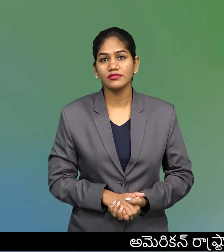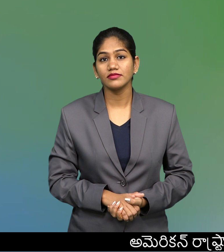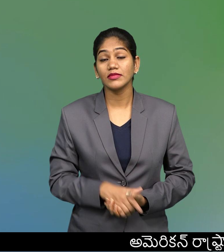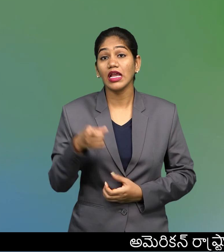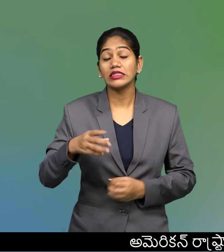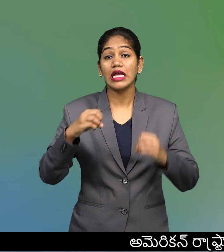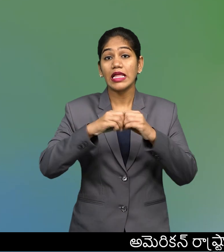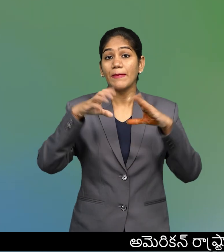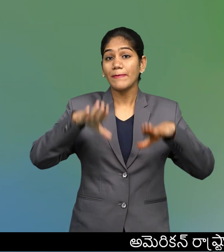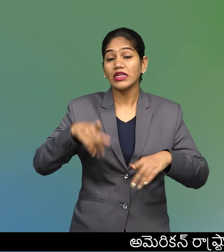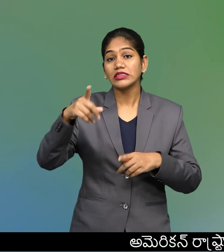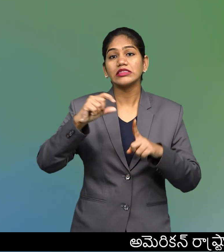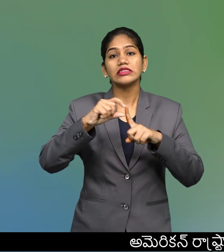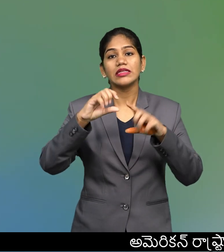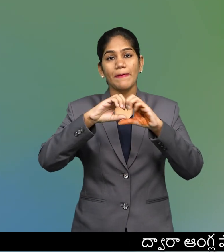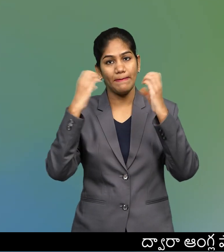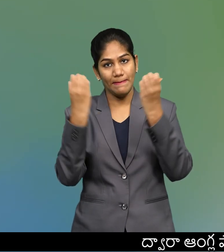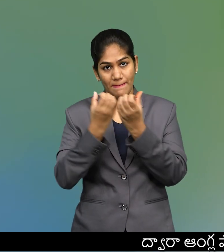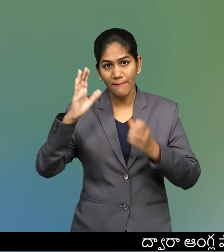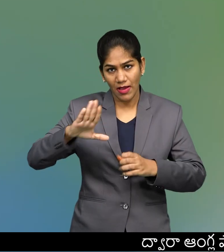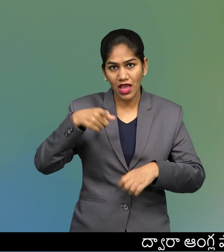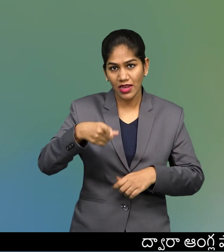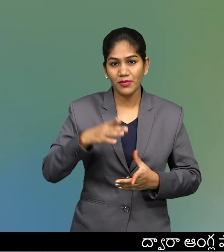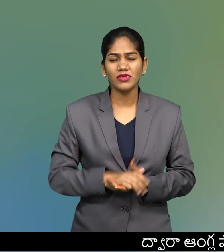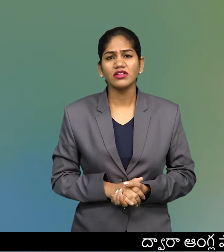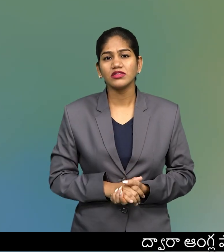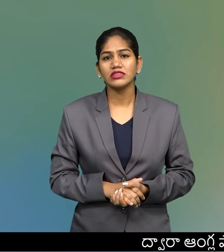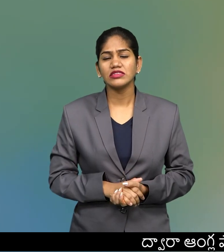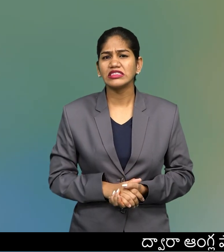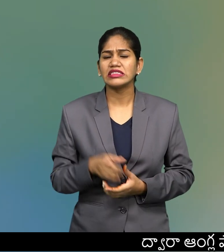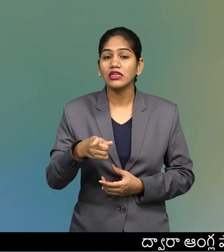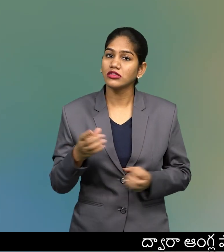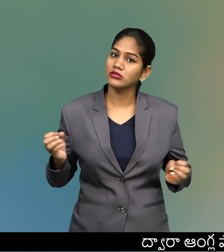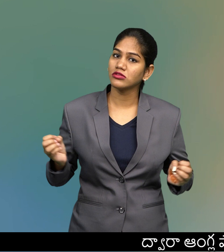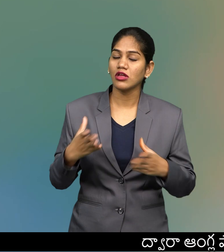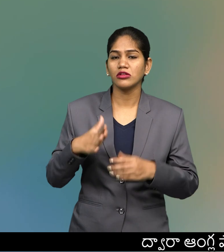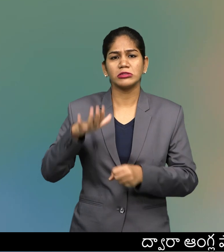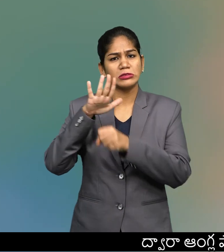అమెరికన్ రాష్ట్రాల కోసం చట్టాలు వేయడం ద్వారా ఆంగ్ల పార్లమెంట్ ఈ కాలనీలపై